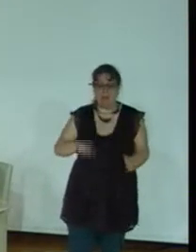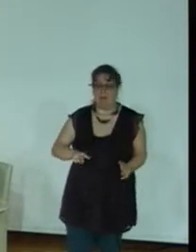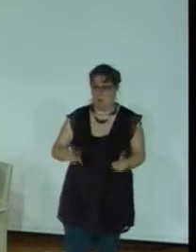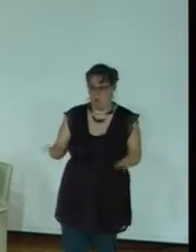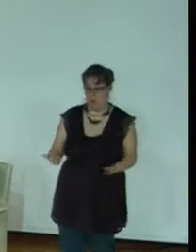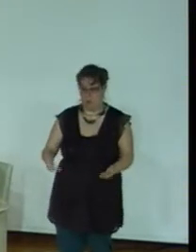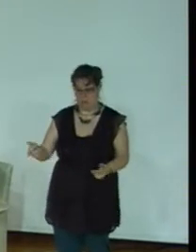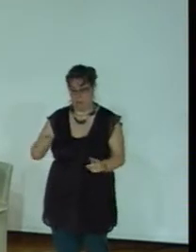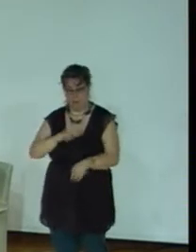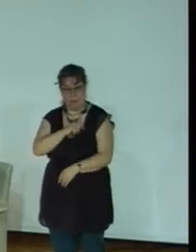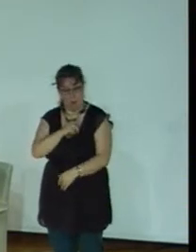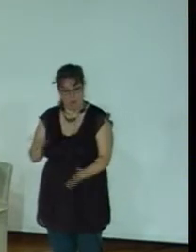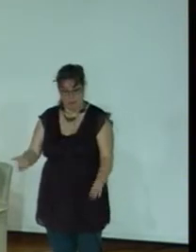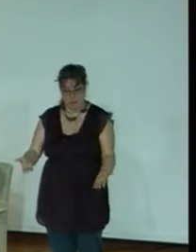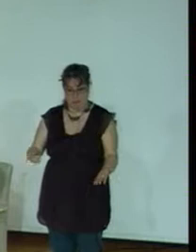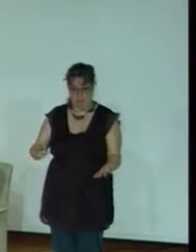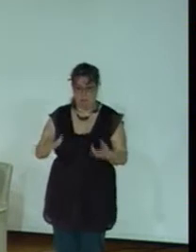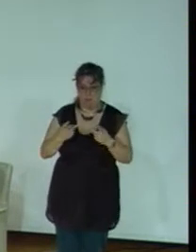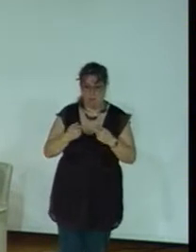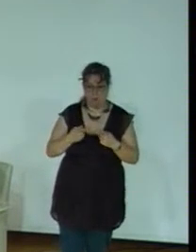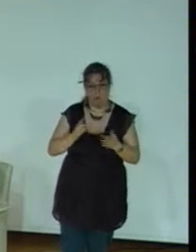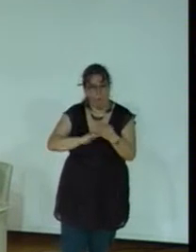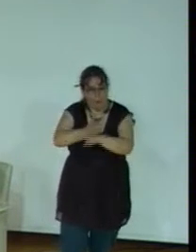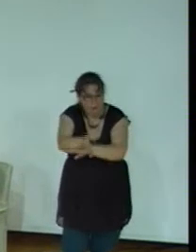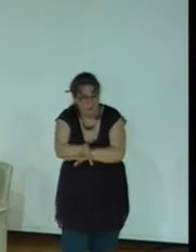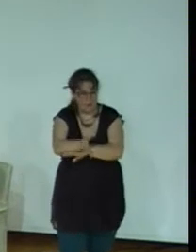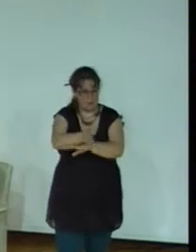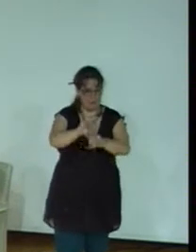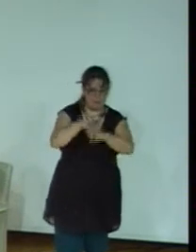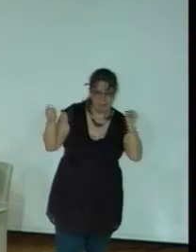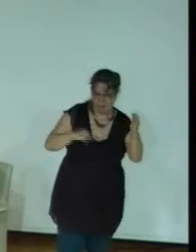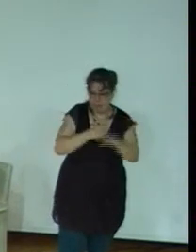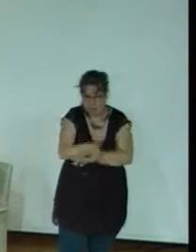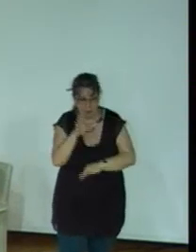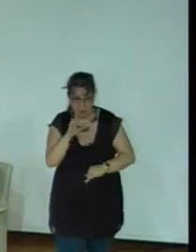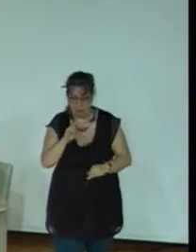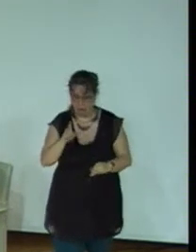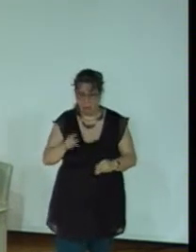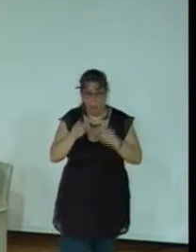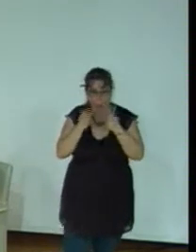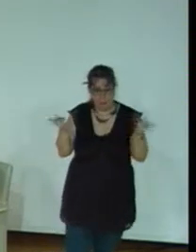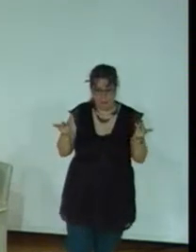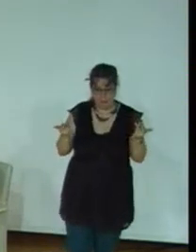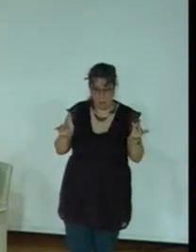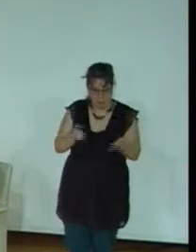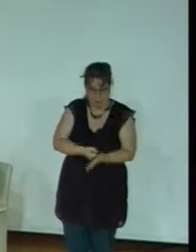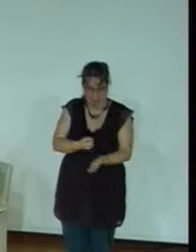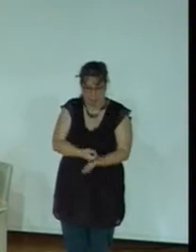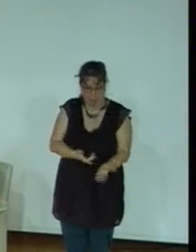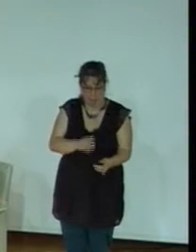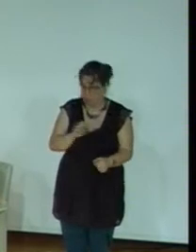effectivement perquisitionner avec une autorisation minime, va pouvoir arrêter les gens et les détenir, les placer en garde à vue. C'est pas vrai, ils l'ont fait. Non, mais